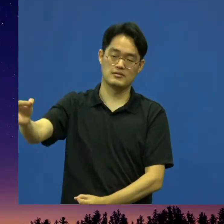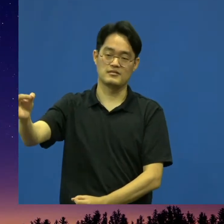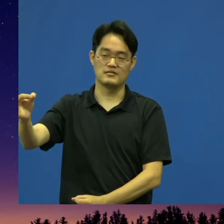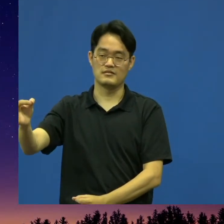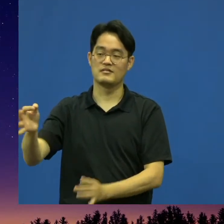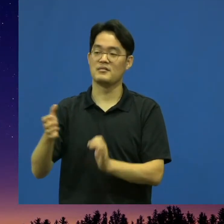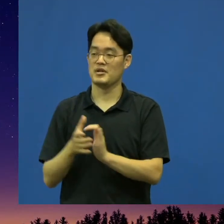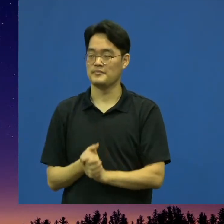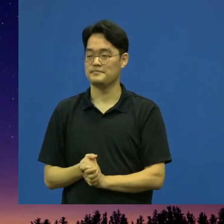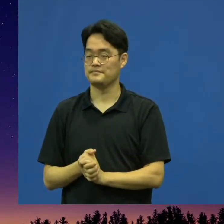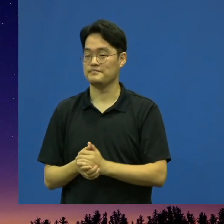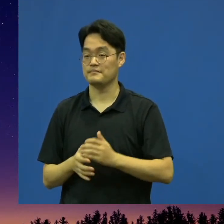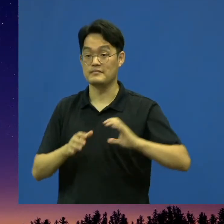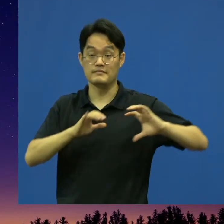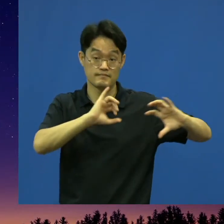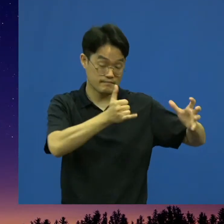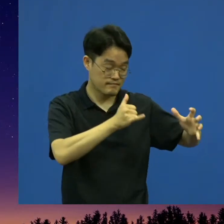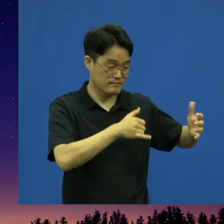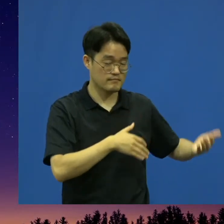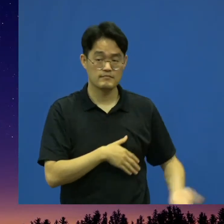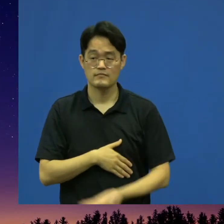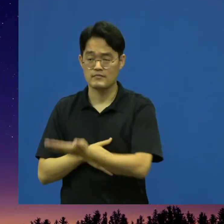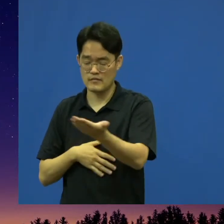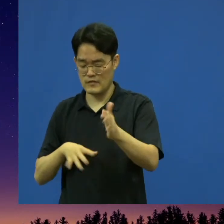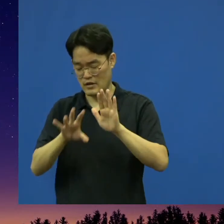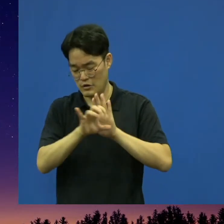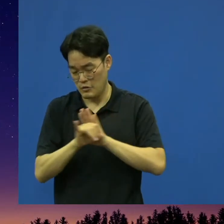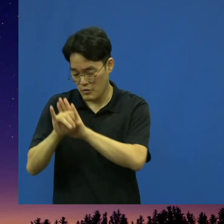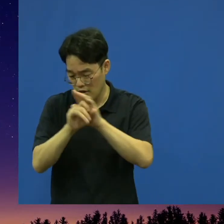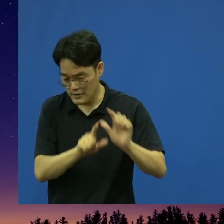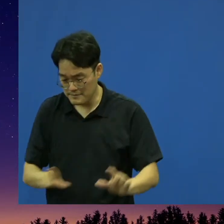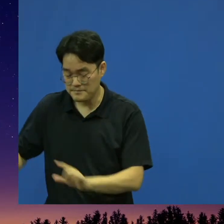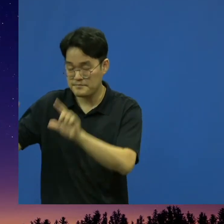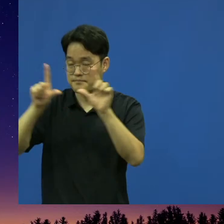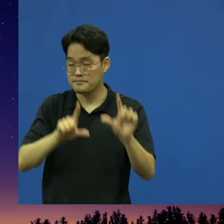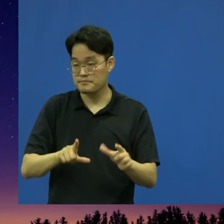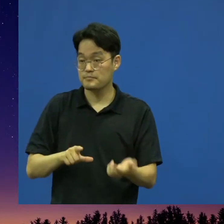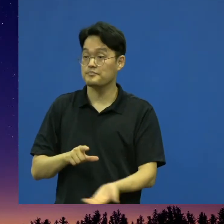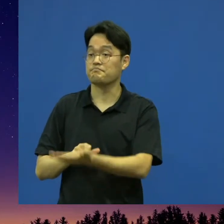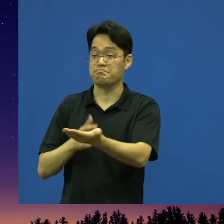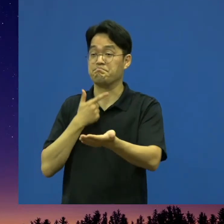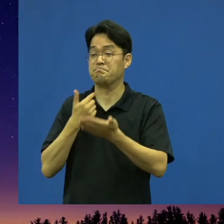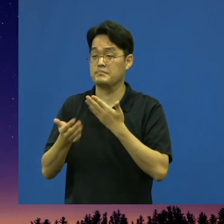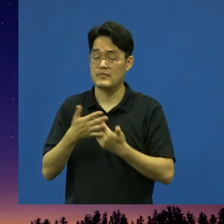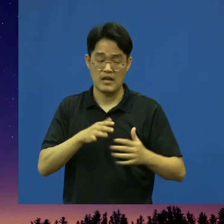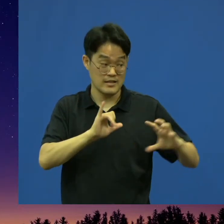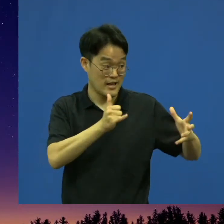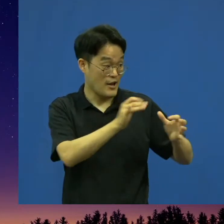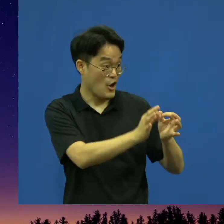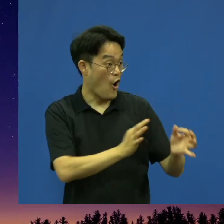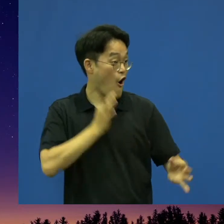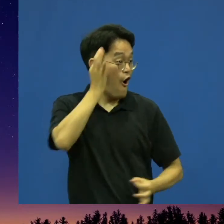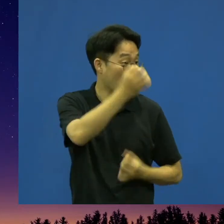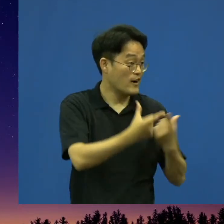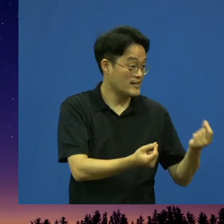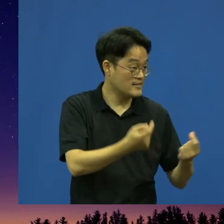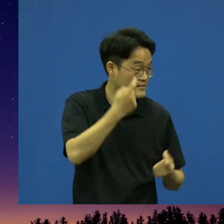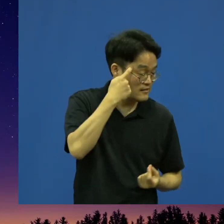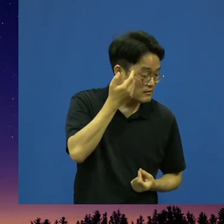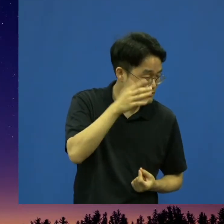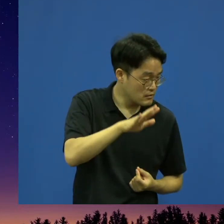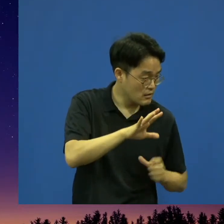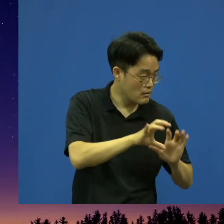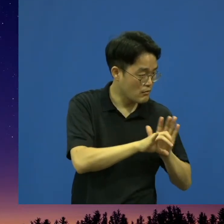세상은 여러분들이 코로나를 통과하면서 보았지만 세상은 영원할 것 같았는데,